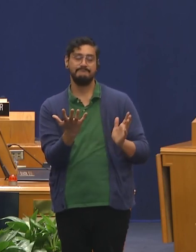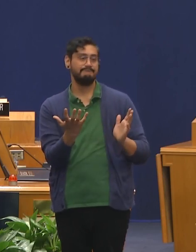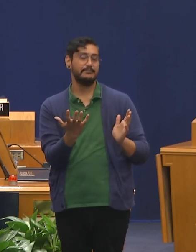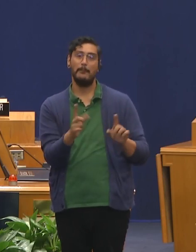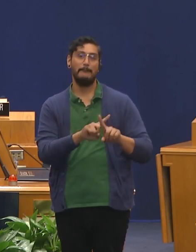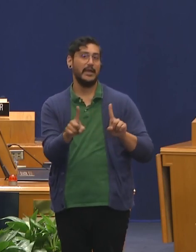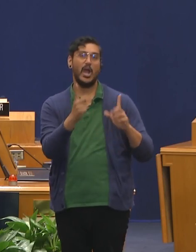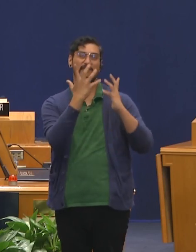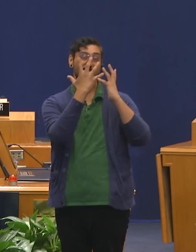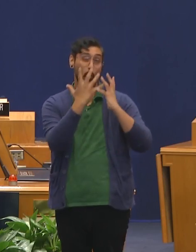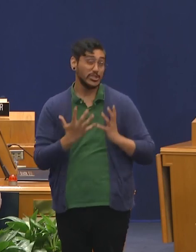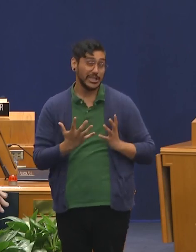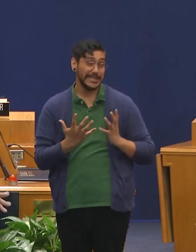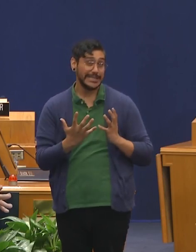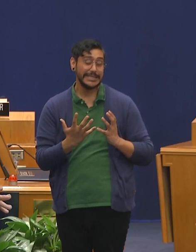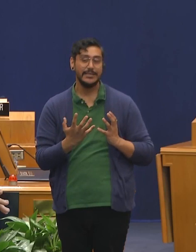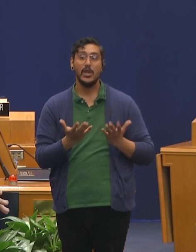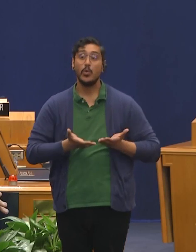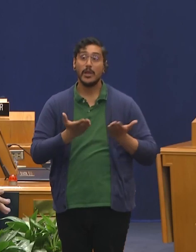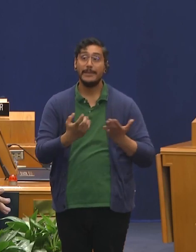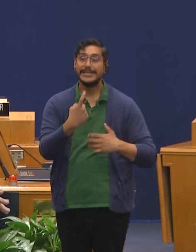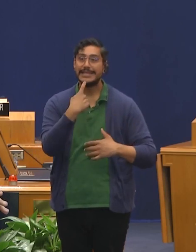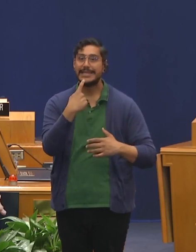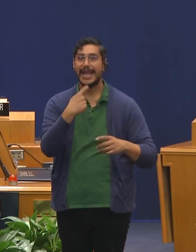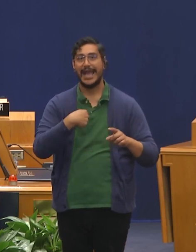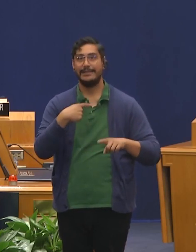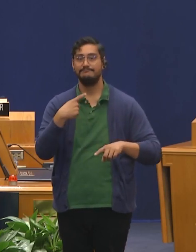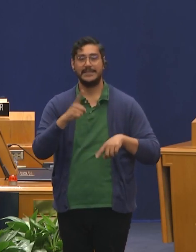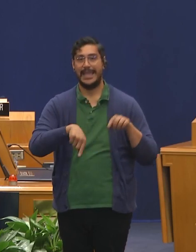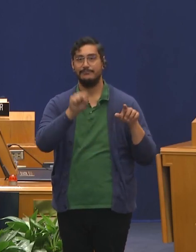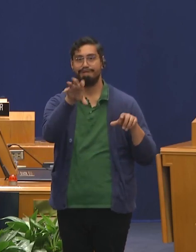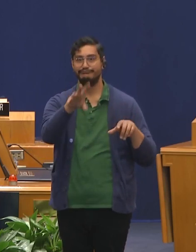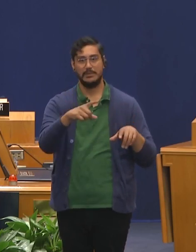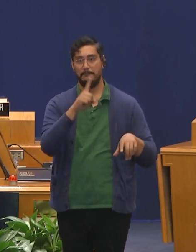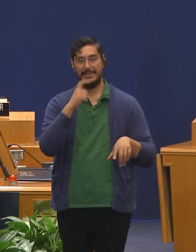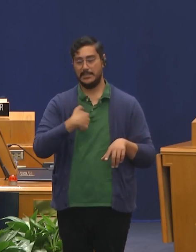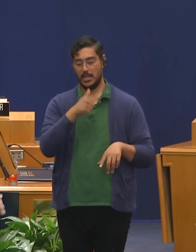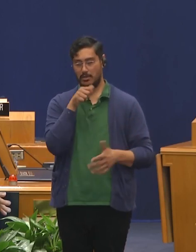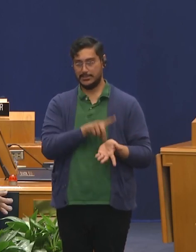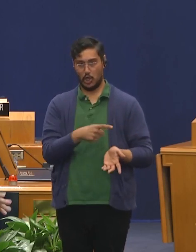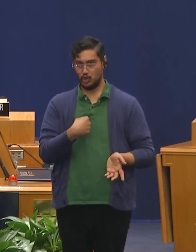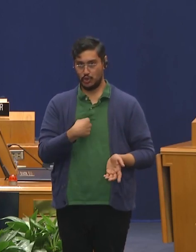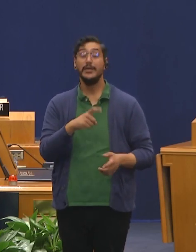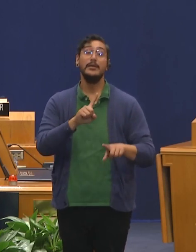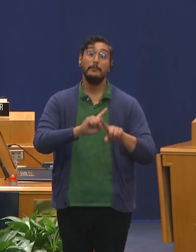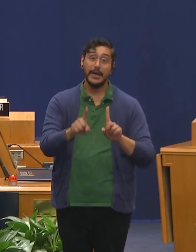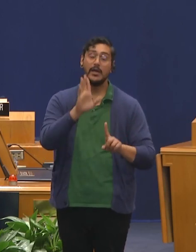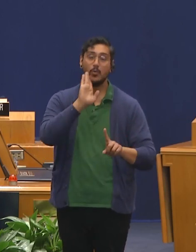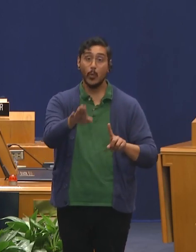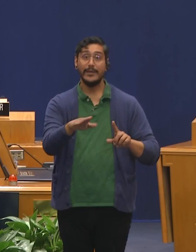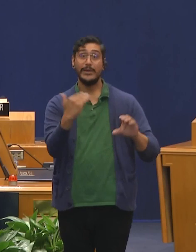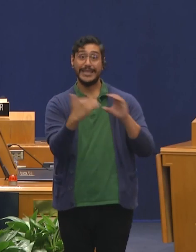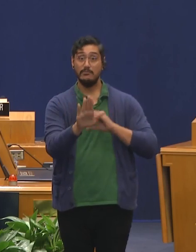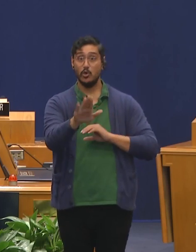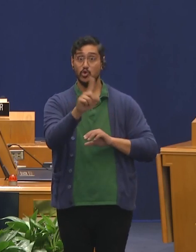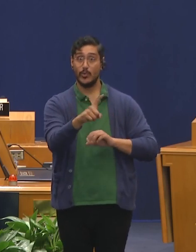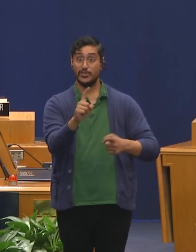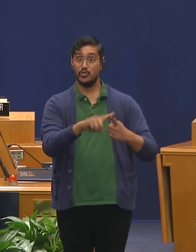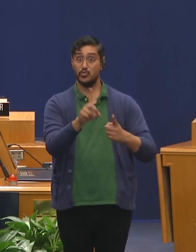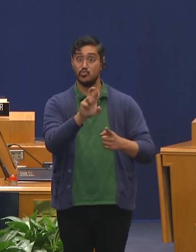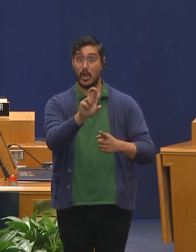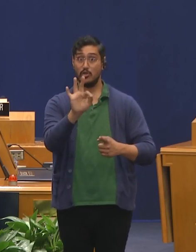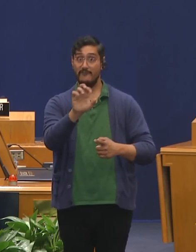lamentablemente las recomendaciones que me está pidiendo tampoco se las puedo dar, yo no soy doctor, pero sí le vamos a hacer llegar todas sus preguntas a la doctora Ferrer. ¿Ok?